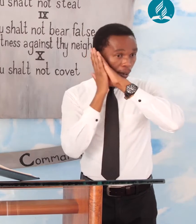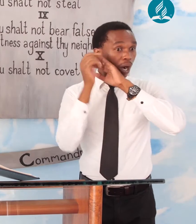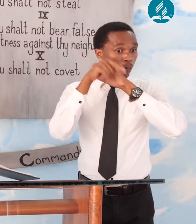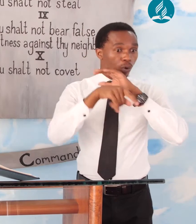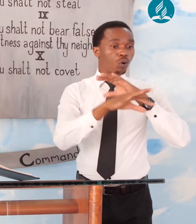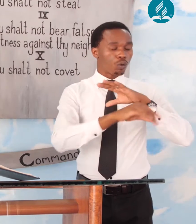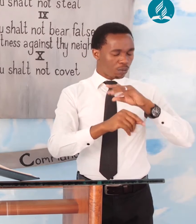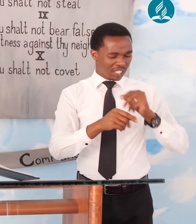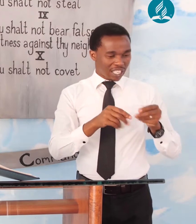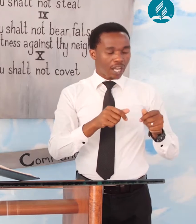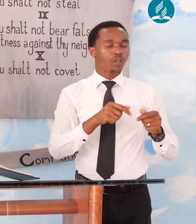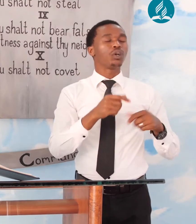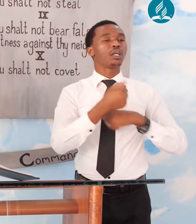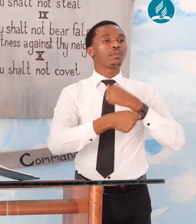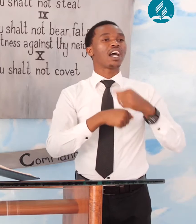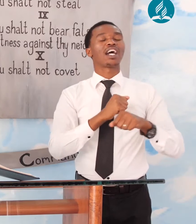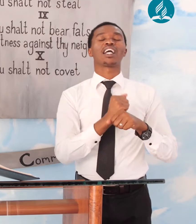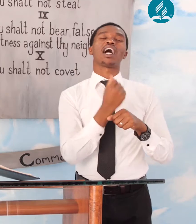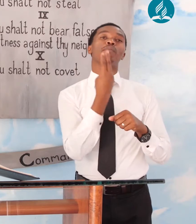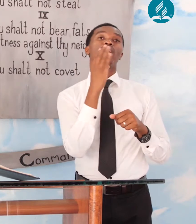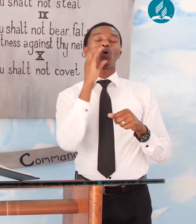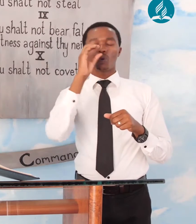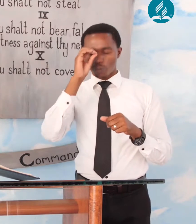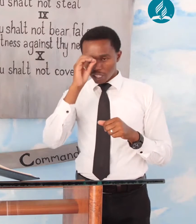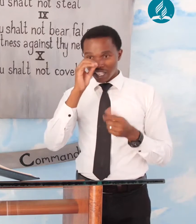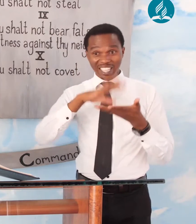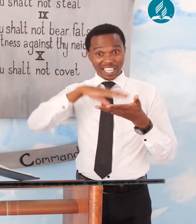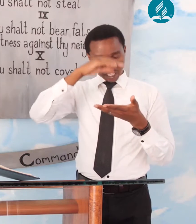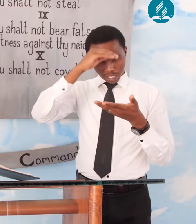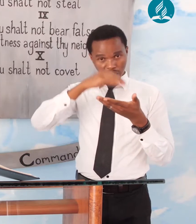40 yiga amasomo